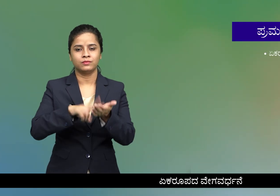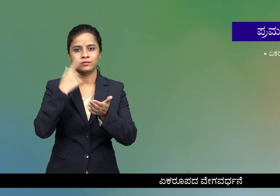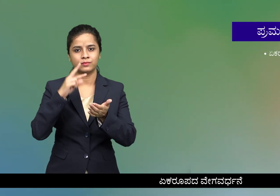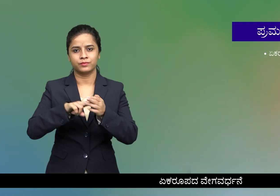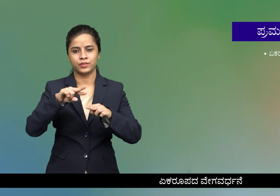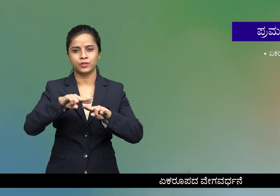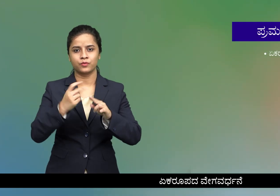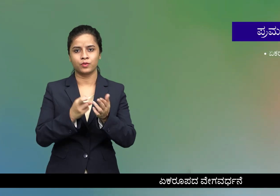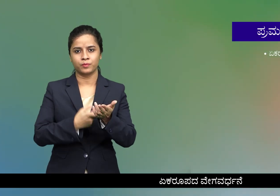ಏಕರೂಪದ ವೇಗವರ್ಧನೆ,